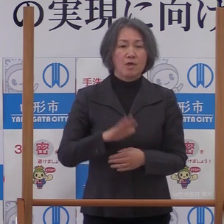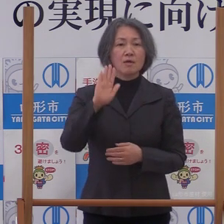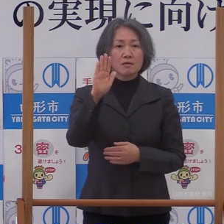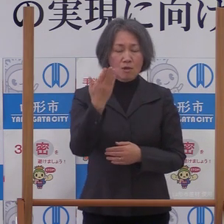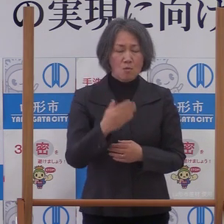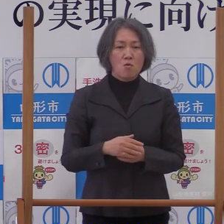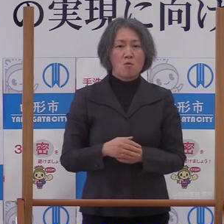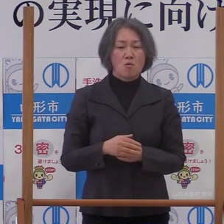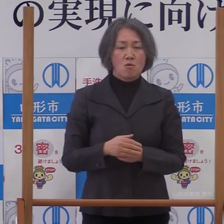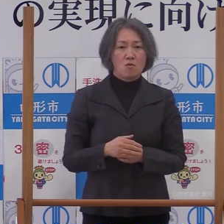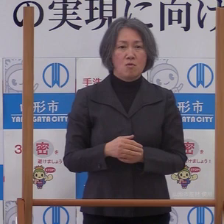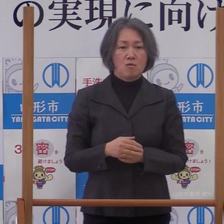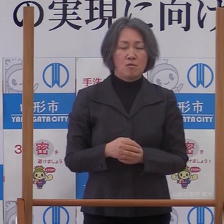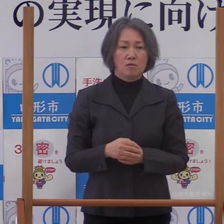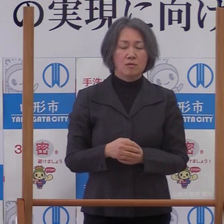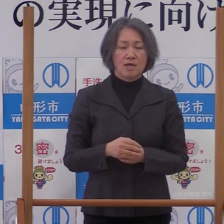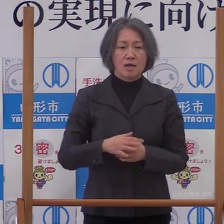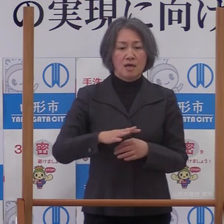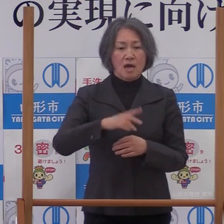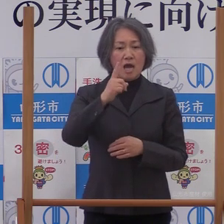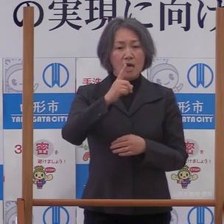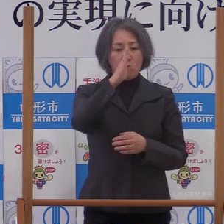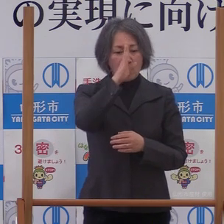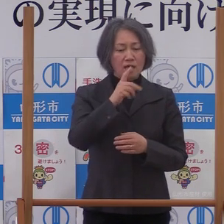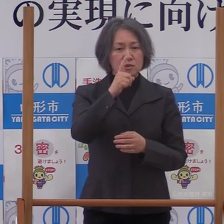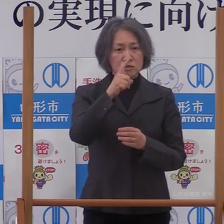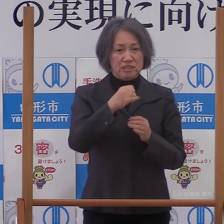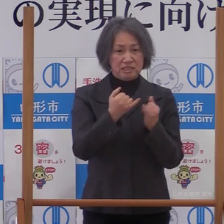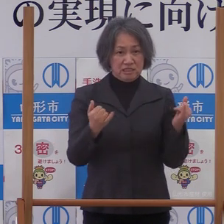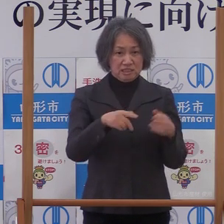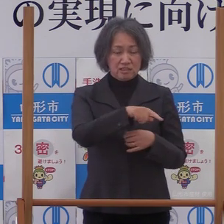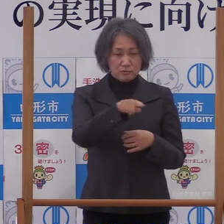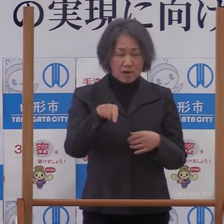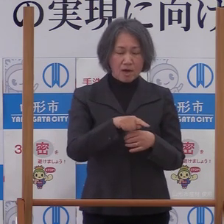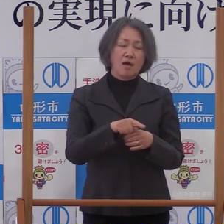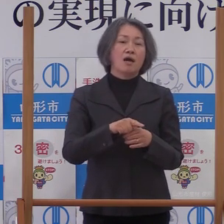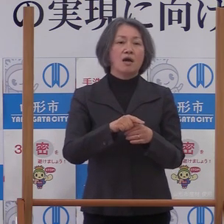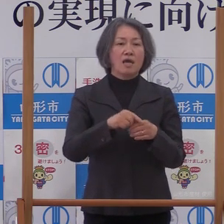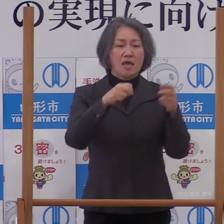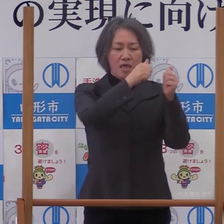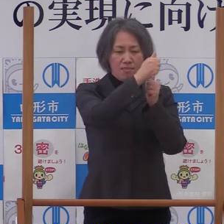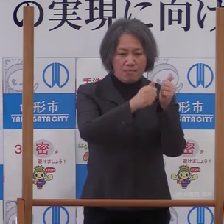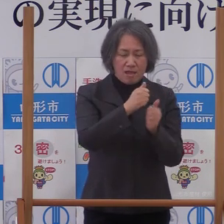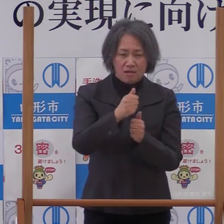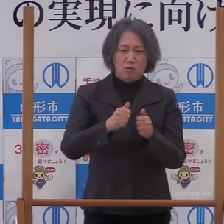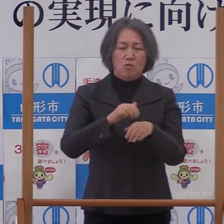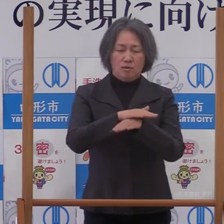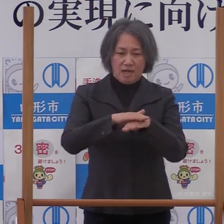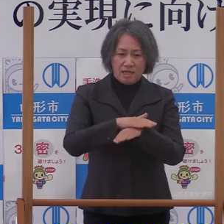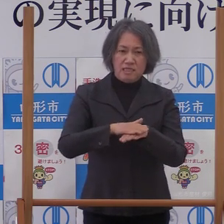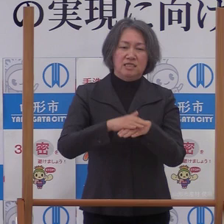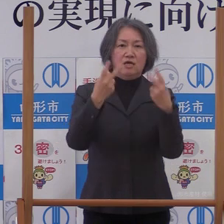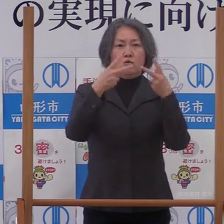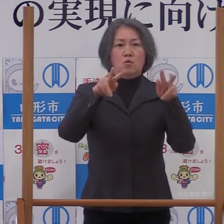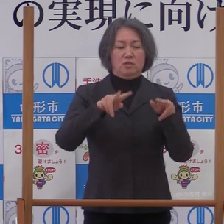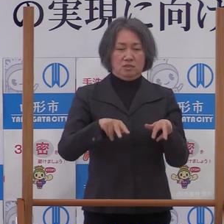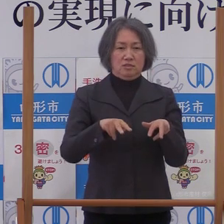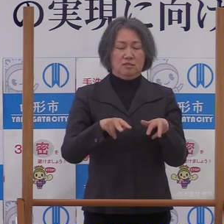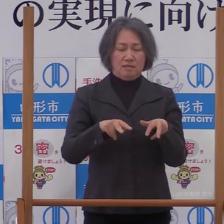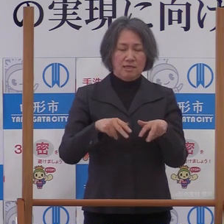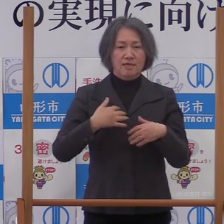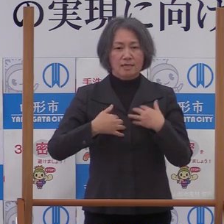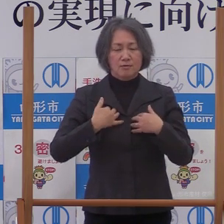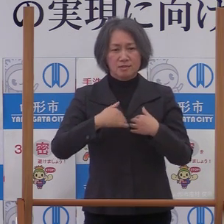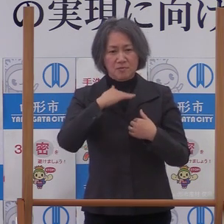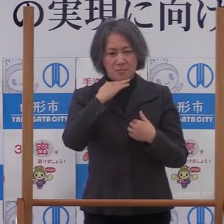ら、先に申し上げた通り、初市は商業の発展を祈願する伝統行事であり、楽しみにされていた方も多数おられ